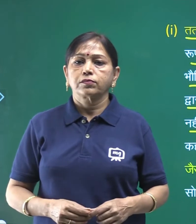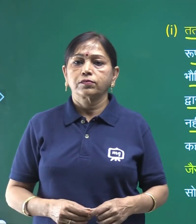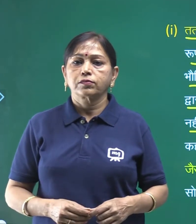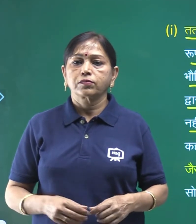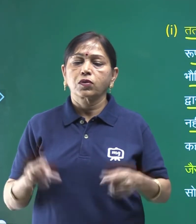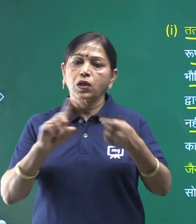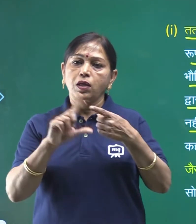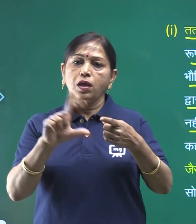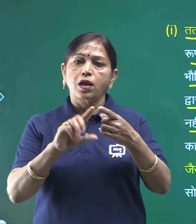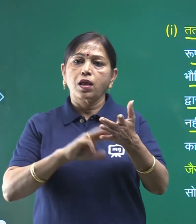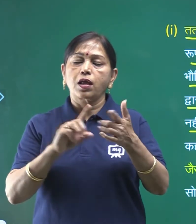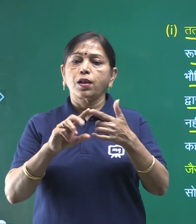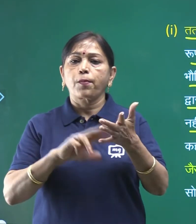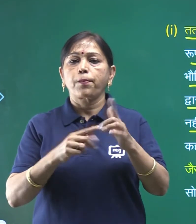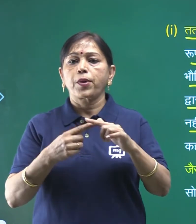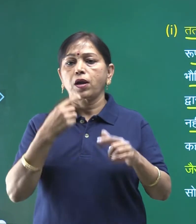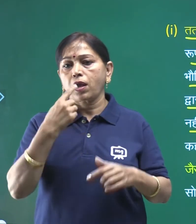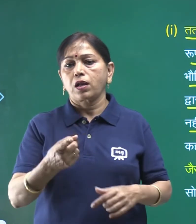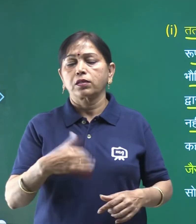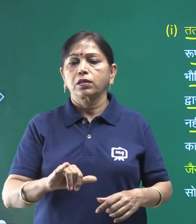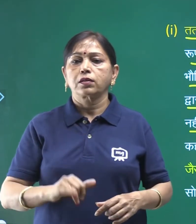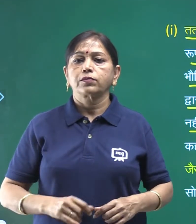तत्व कहलाते हैं